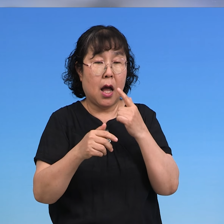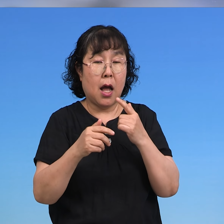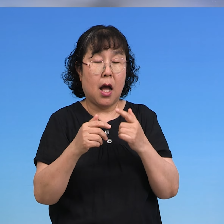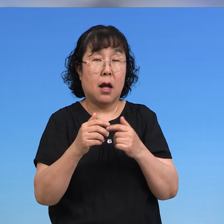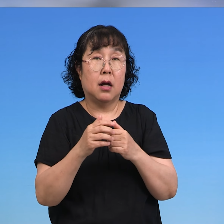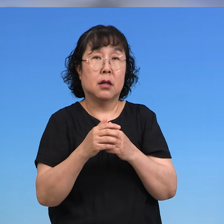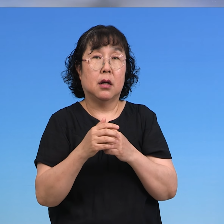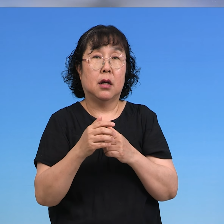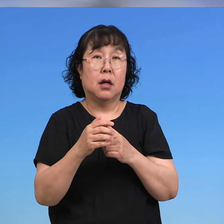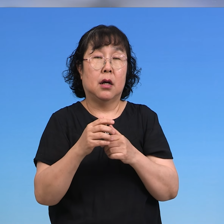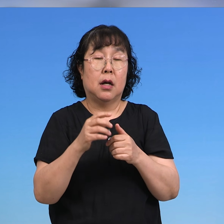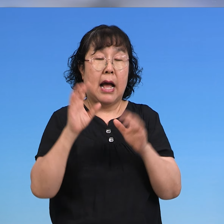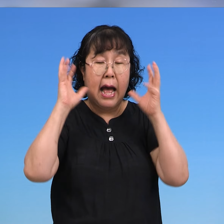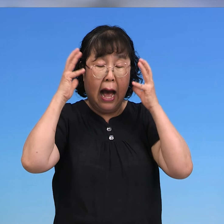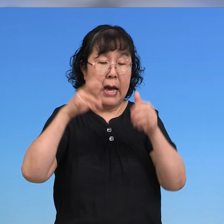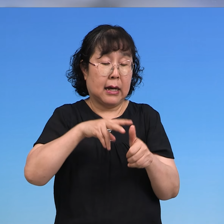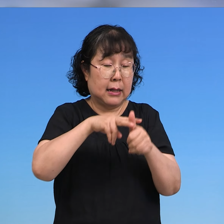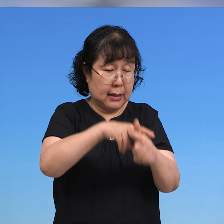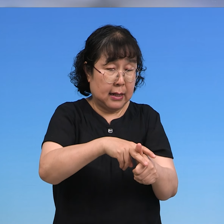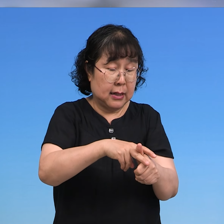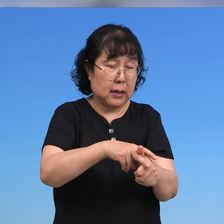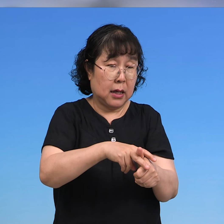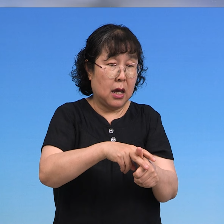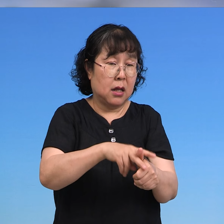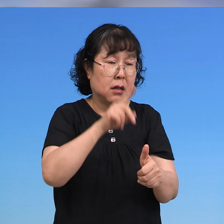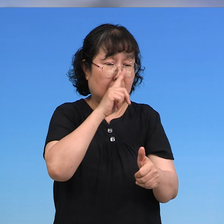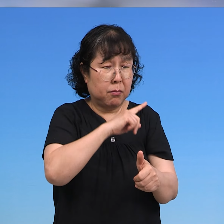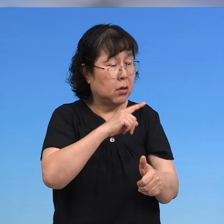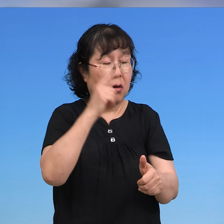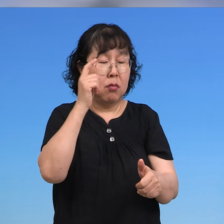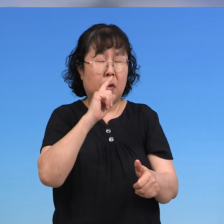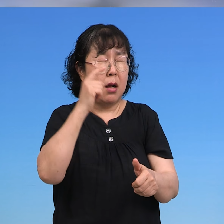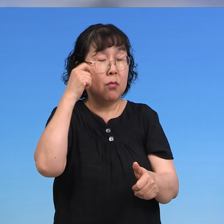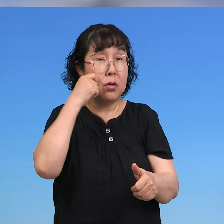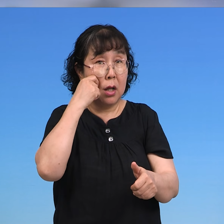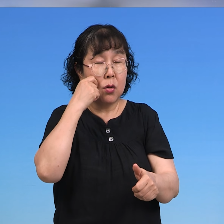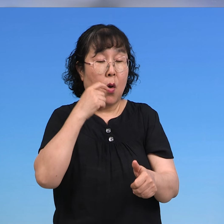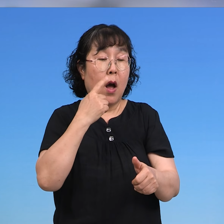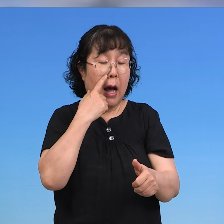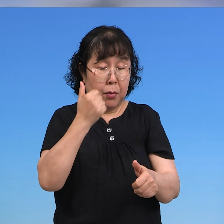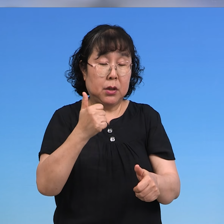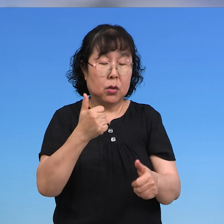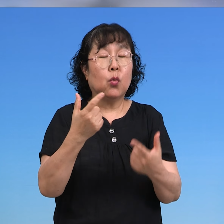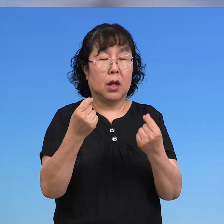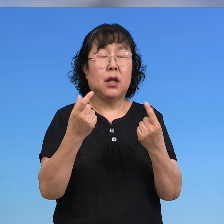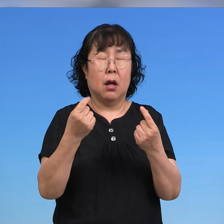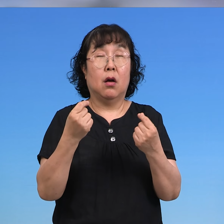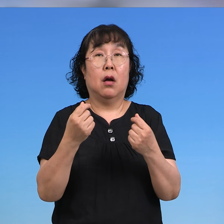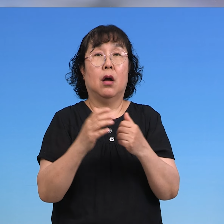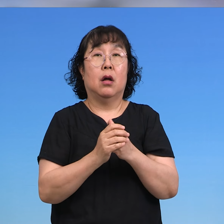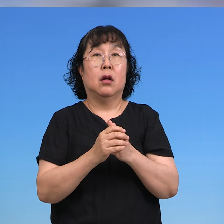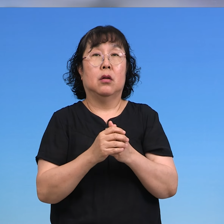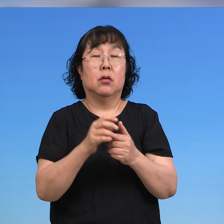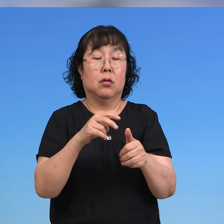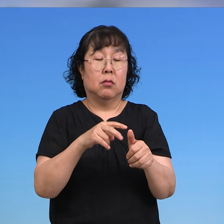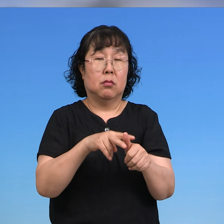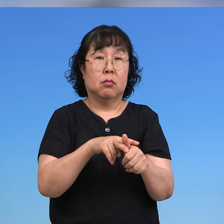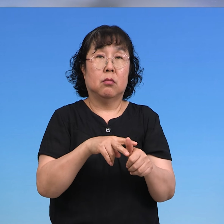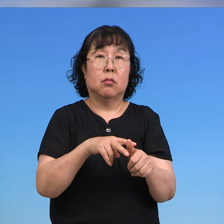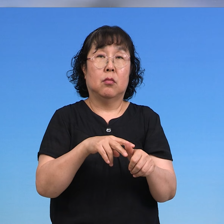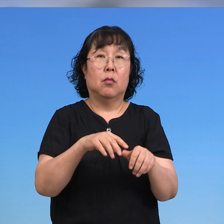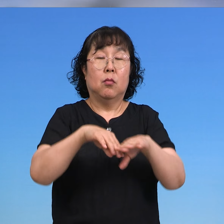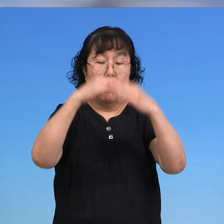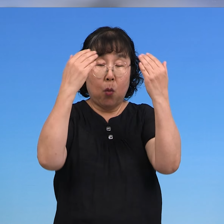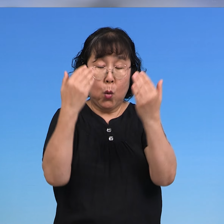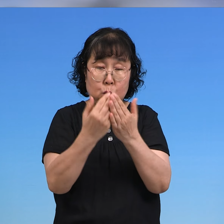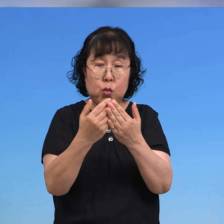그게 잘못된 지적이라 말하기 어려워요. 아버지가 타고 가는 것도 마찬가지예요. 안 타고 가는 것도 마찬가지예요. 모든 게